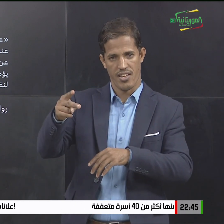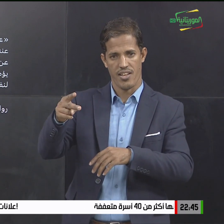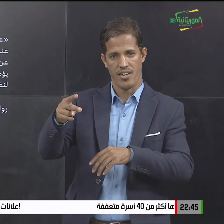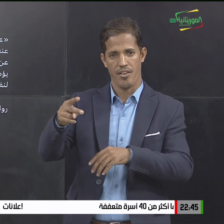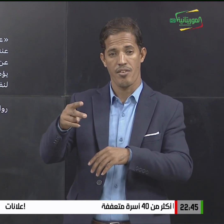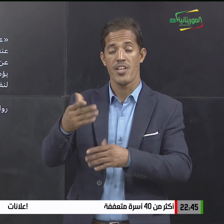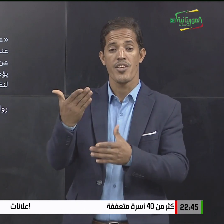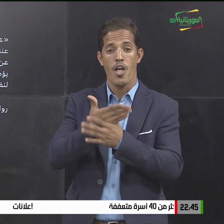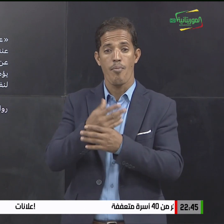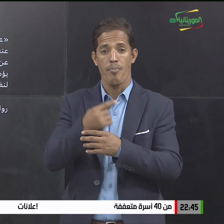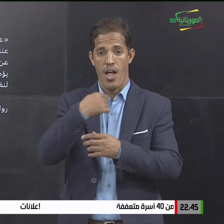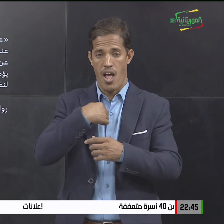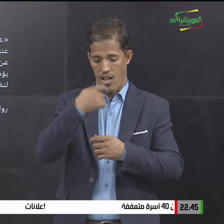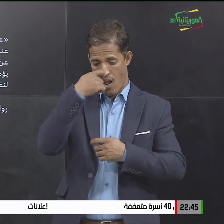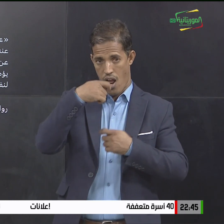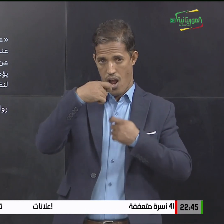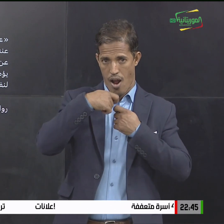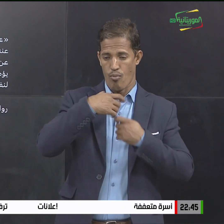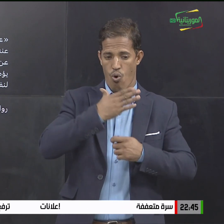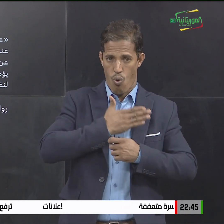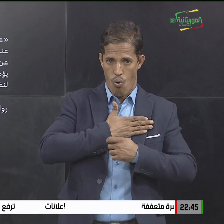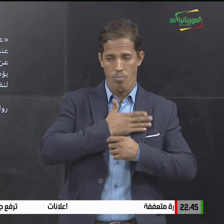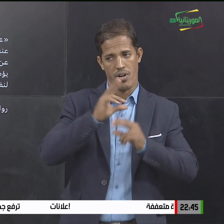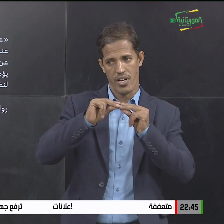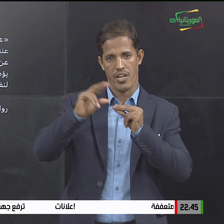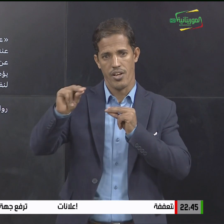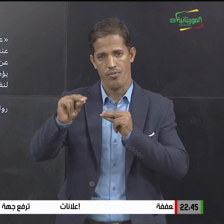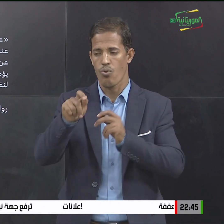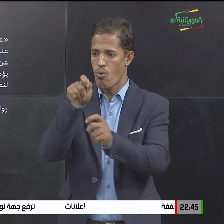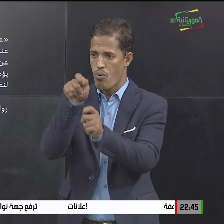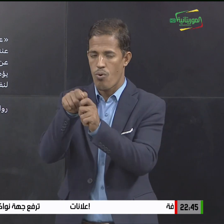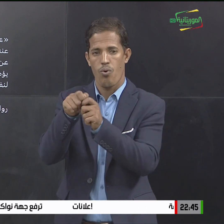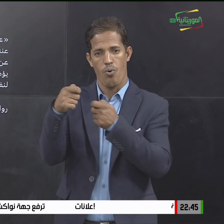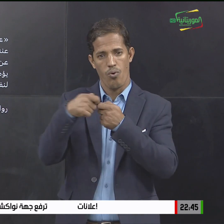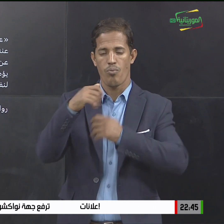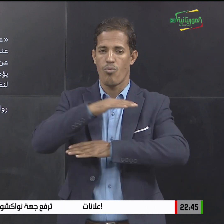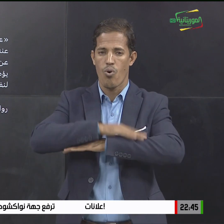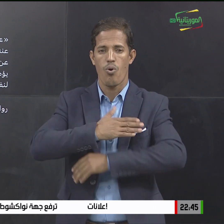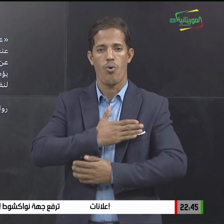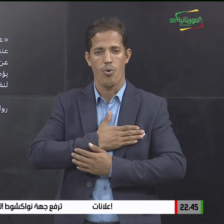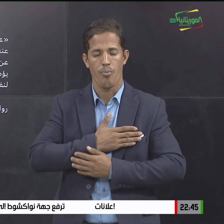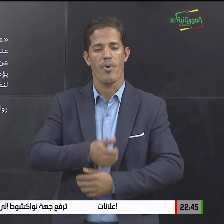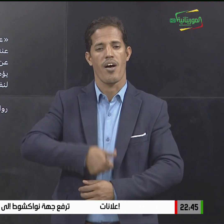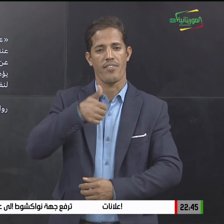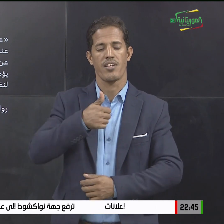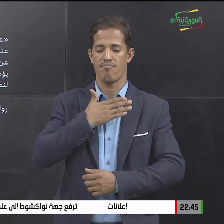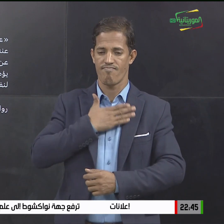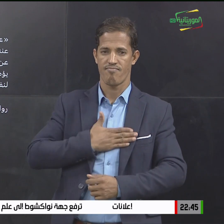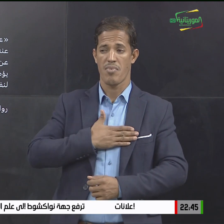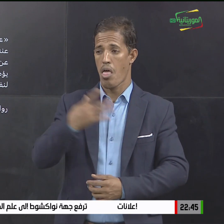مع الغير، انطلاقا من رغبتها في أن تعامل بالمثل. وهذا يحتم على صاحبها أن يصبر